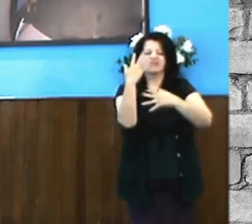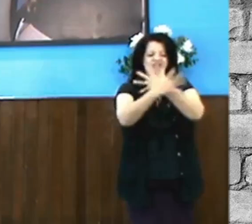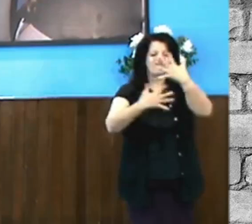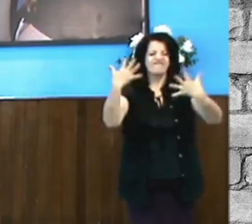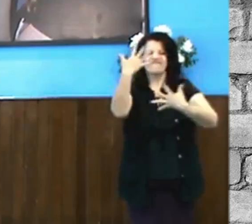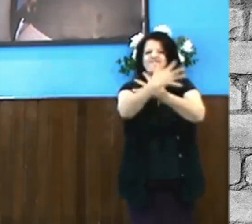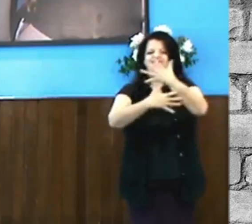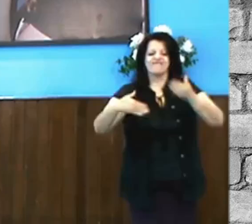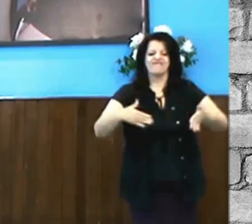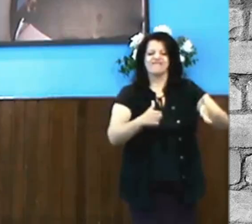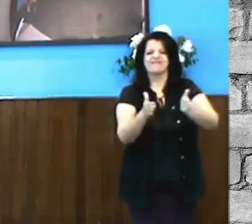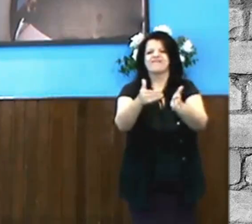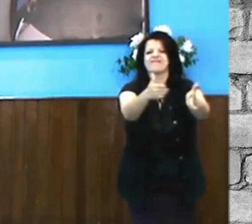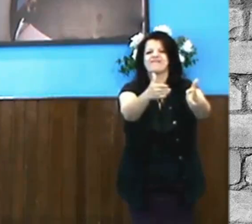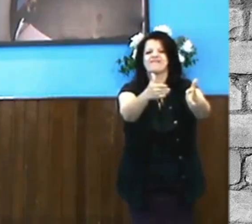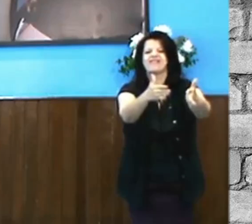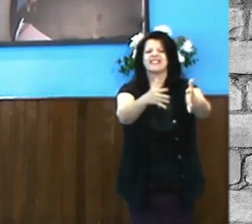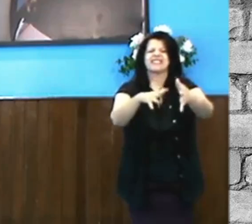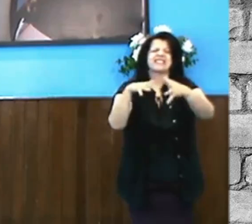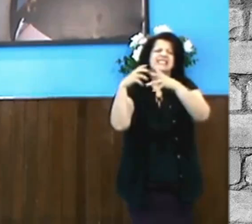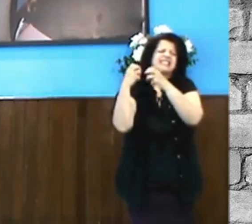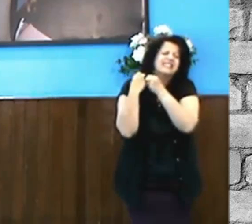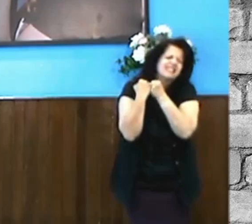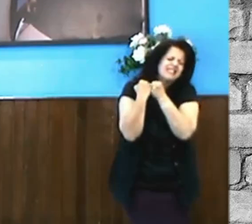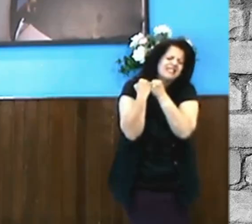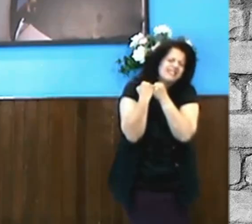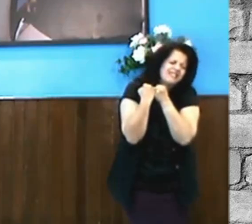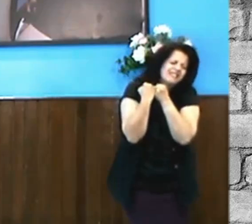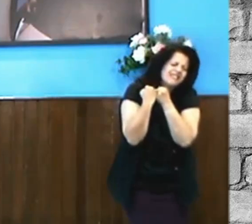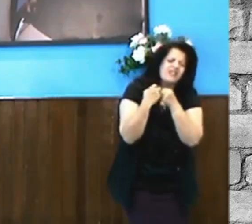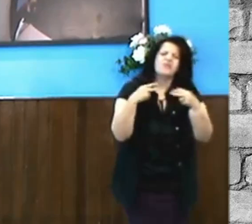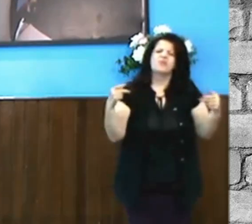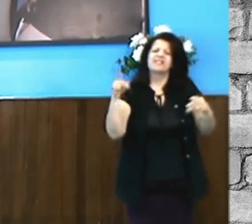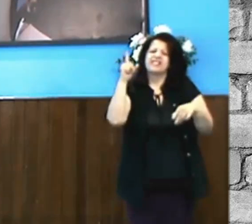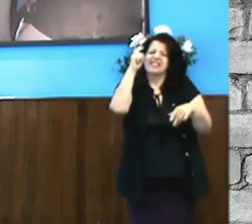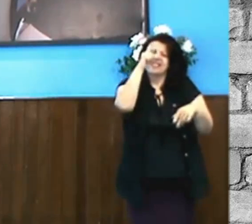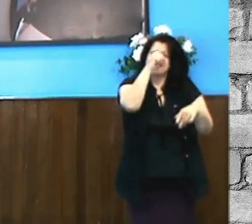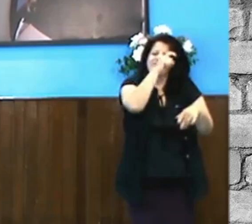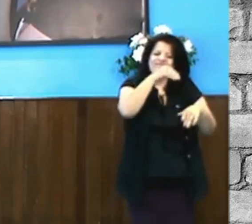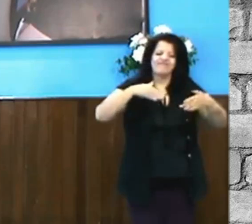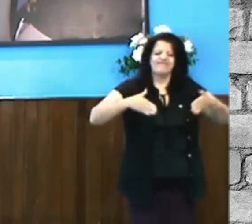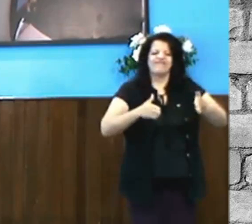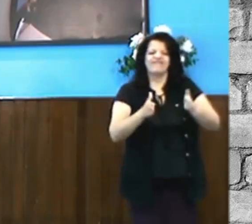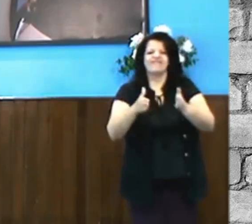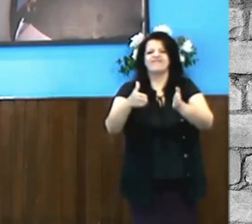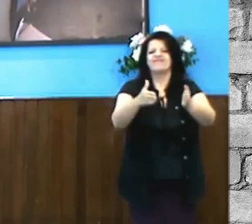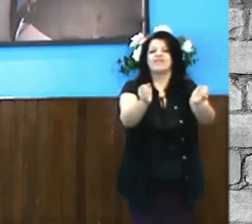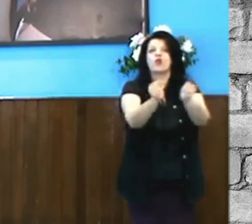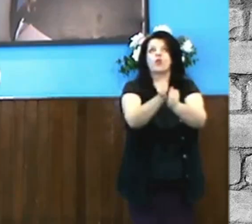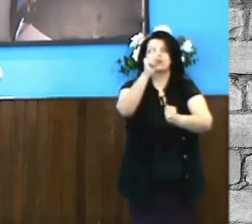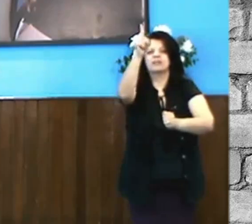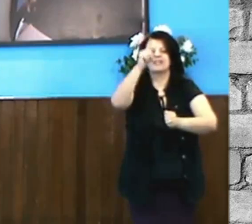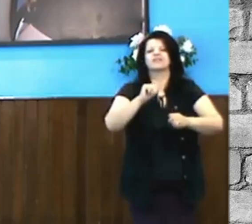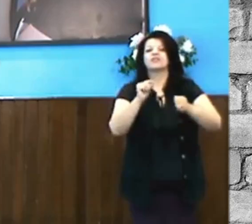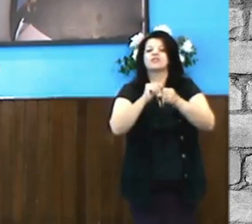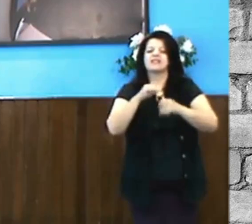atrapalham. No fim das contas são fardos e nós nos acostumamos com eles e nós não nos damos conta de que eles nos fazem mal e que